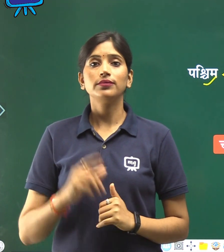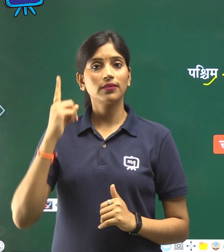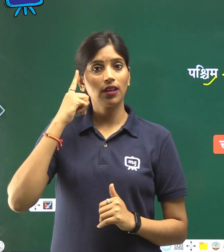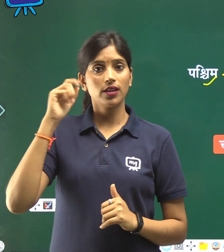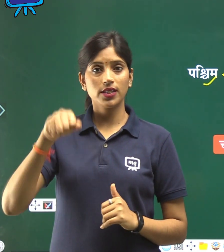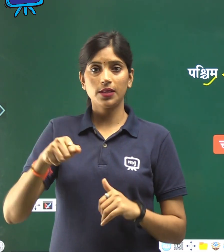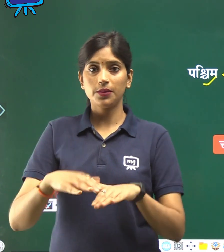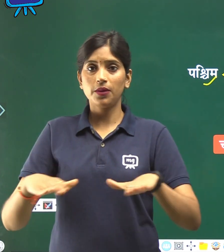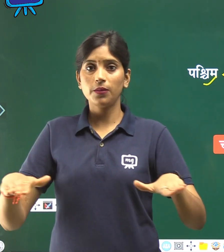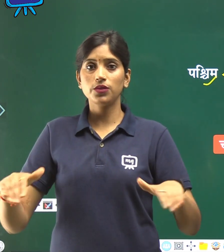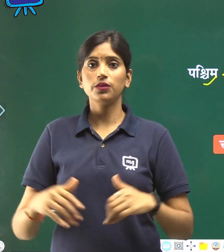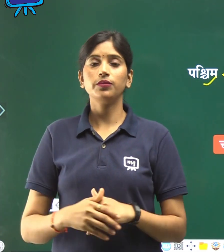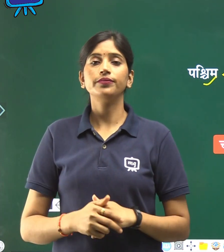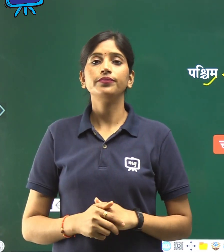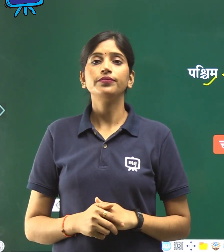समझ में आया बच्चों?